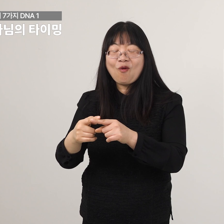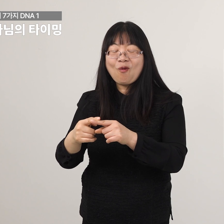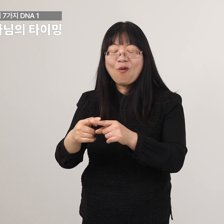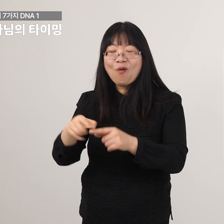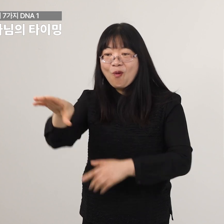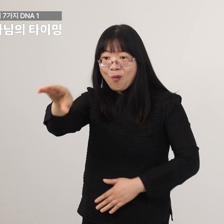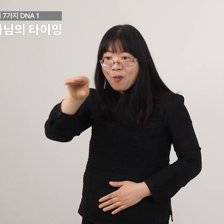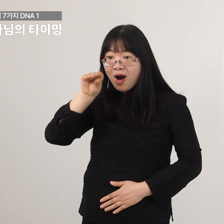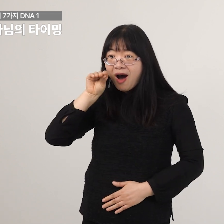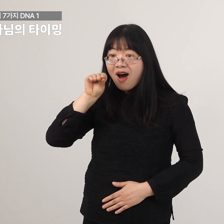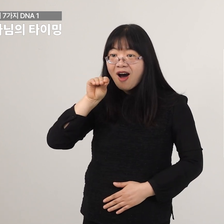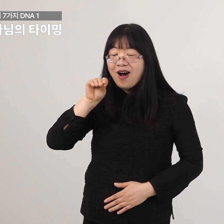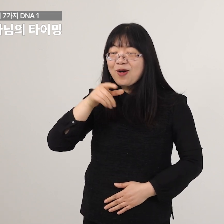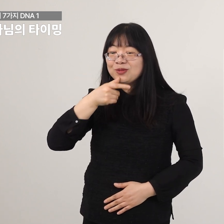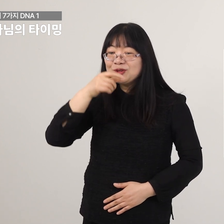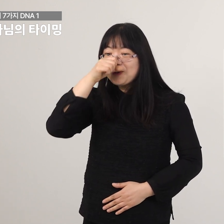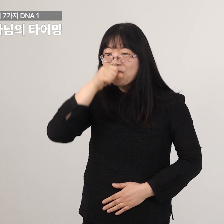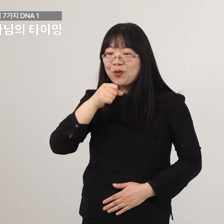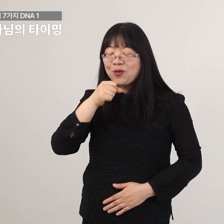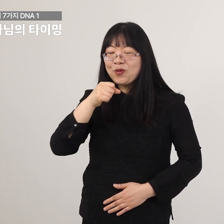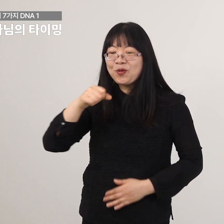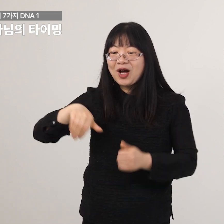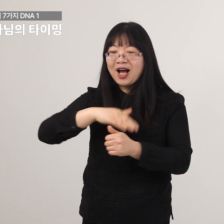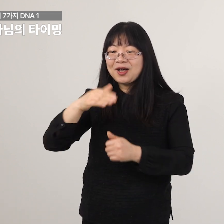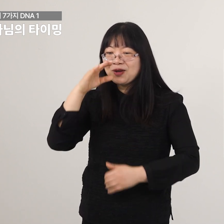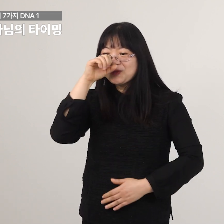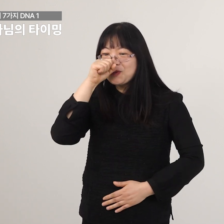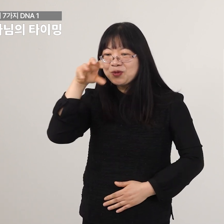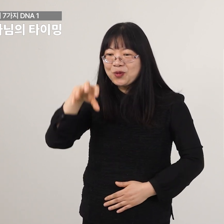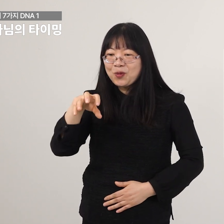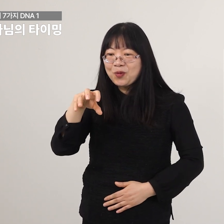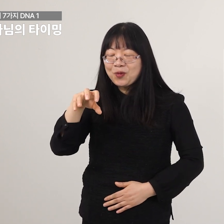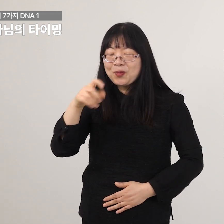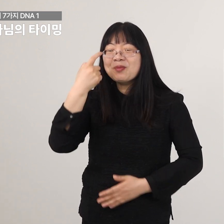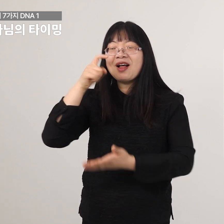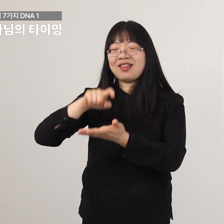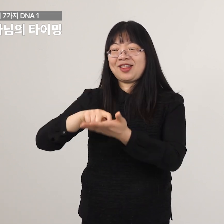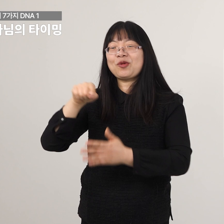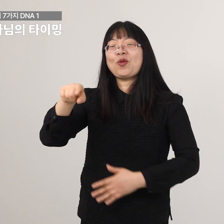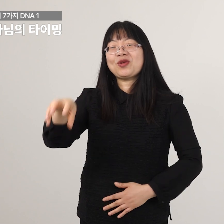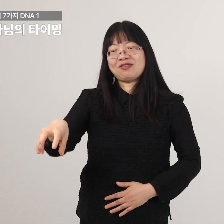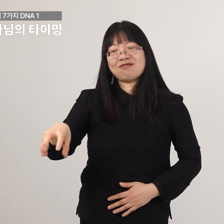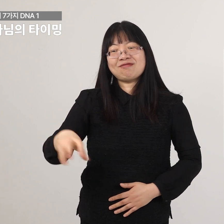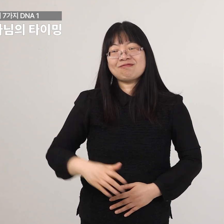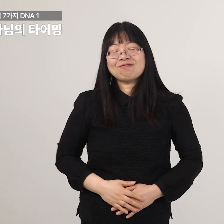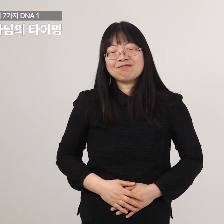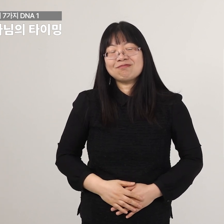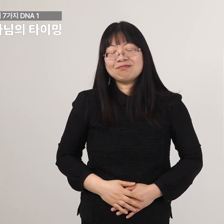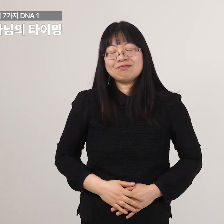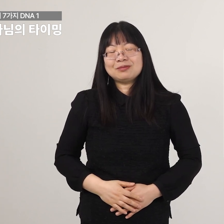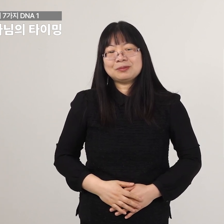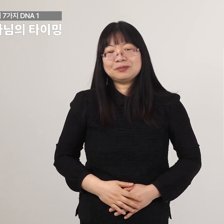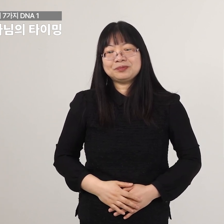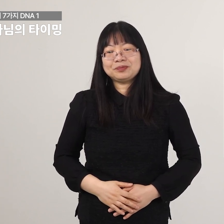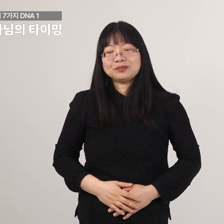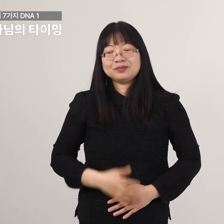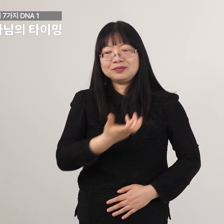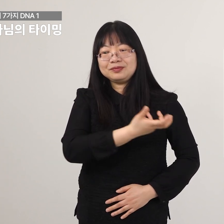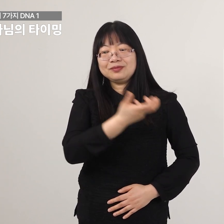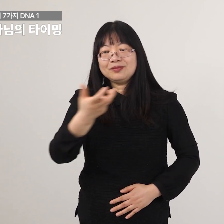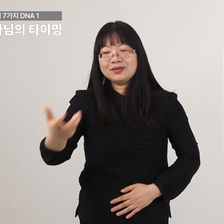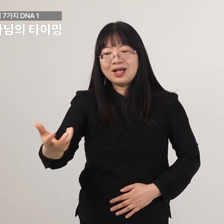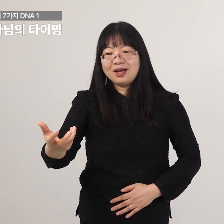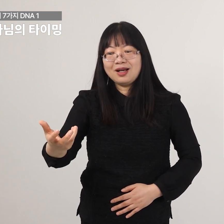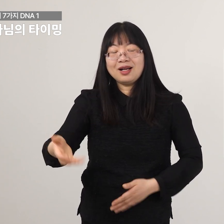한눈에 물 좋고 정자 좋은 데가 들어오는 거예요. 여기다 하고 글로 옮겨서